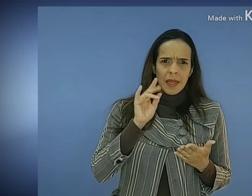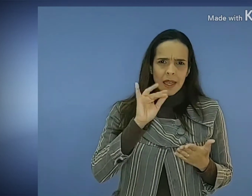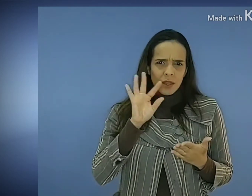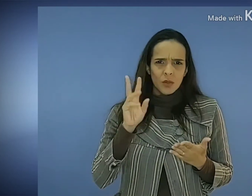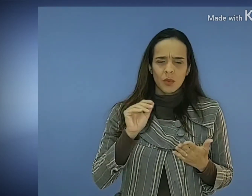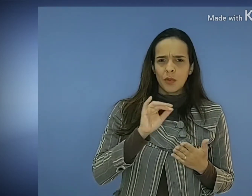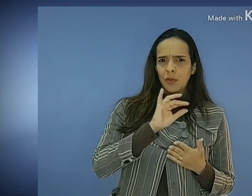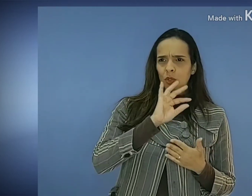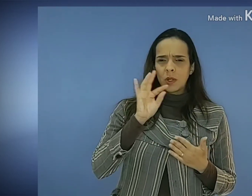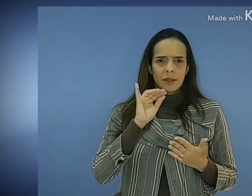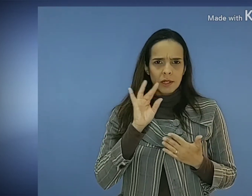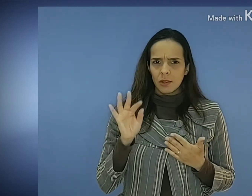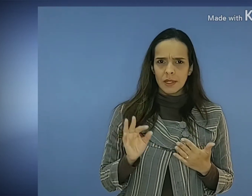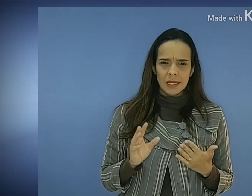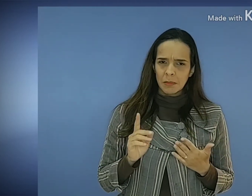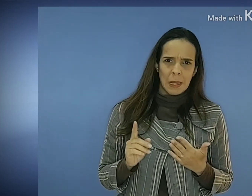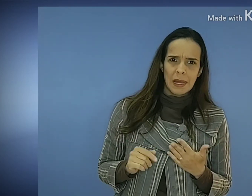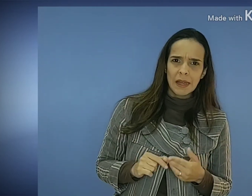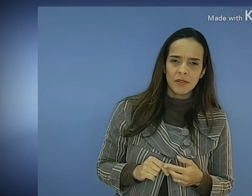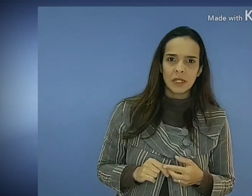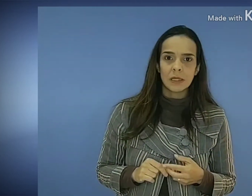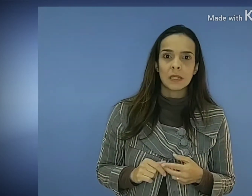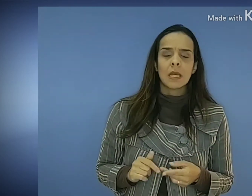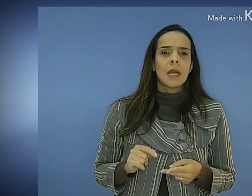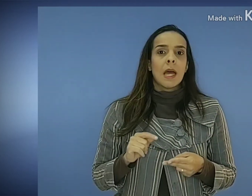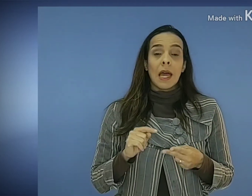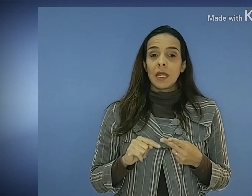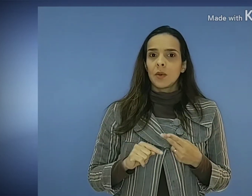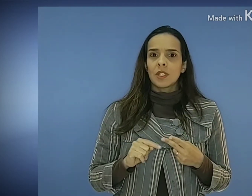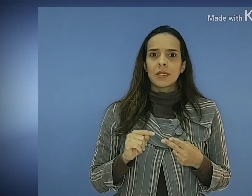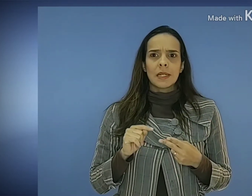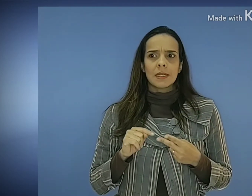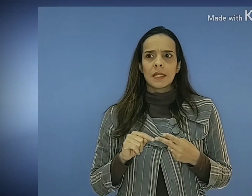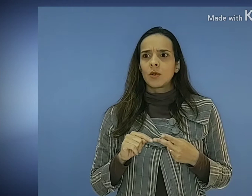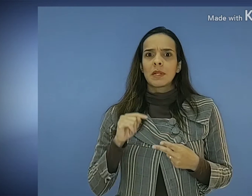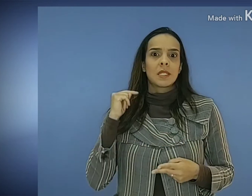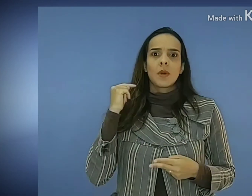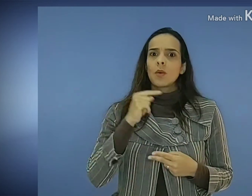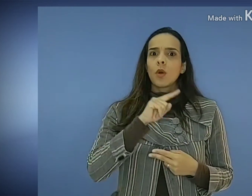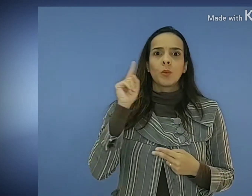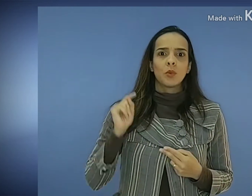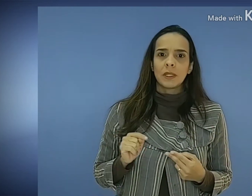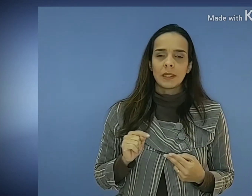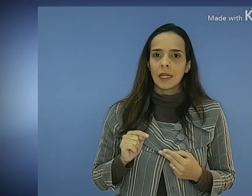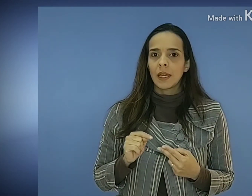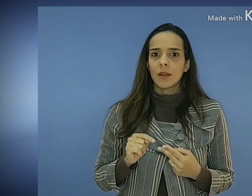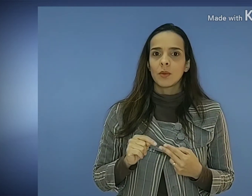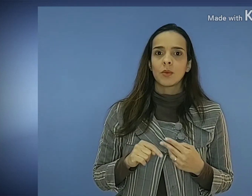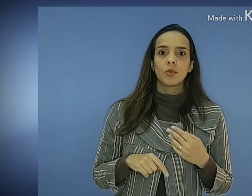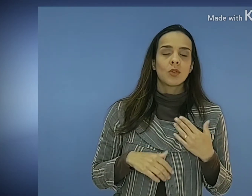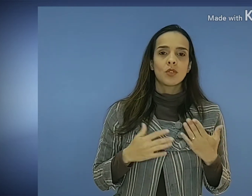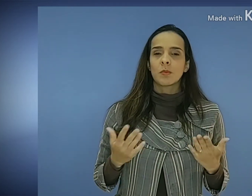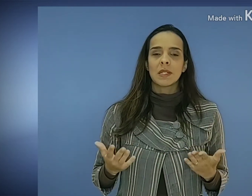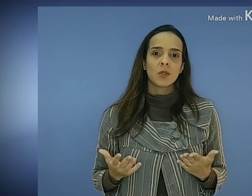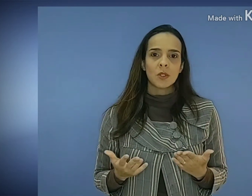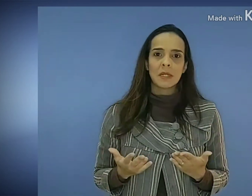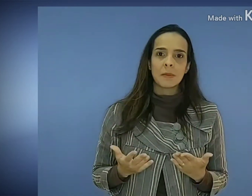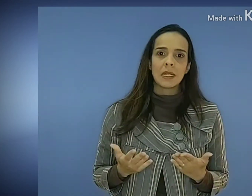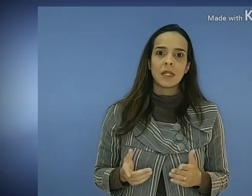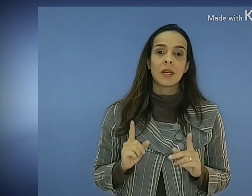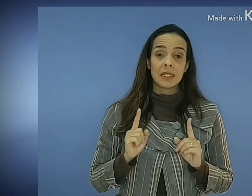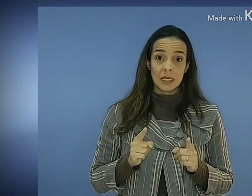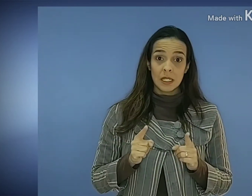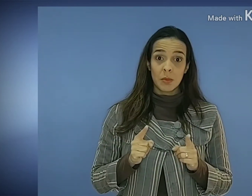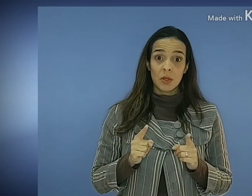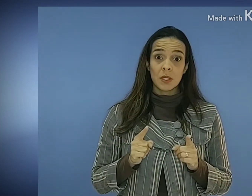o alfabeto, eu fico soletrando todas as palavras. A língua de sinais aqui do Brasil é igual no mundo inteiro? Todos os países usam a